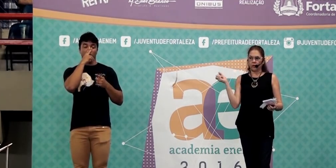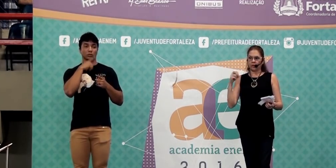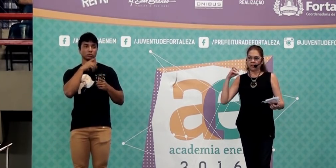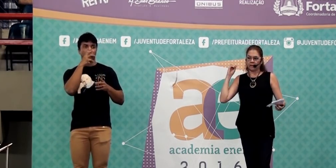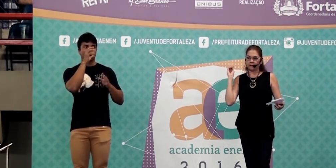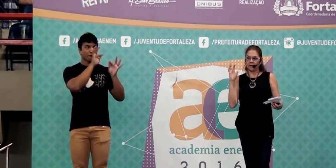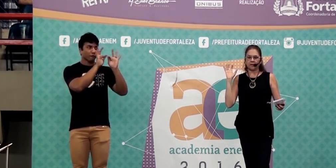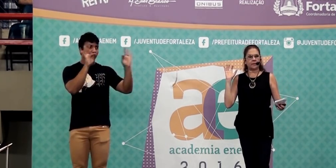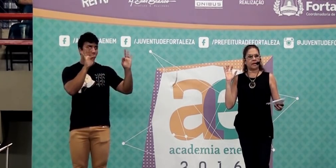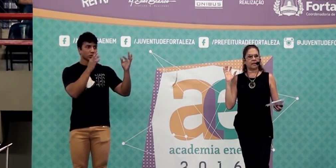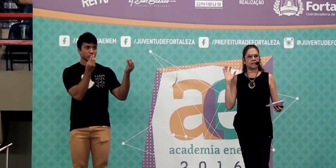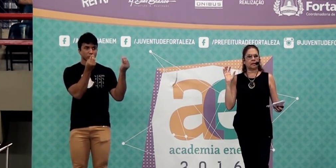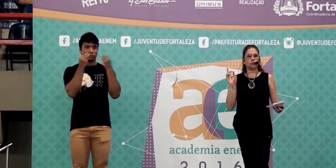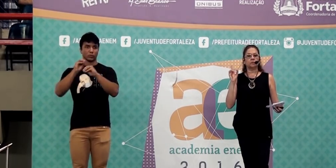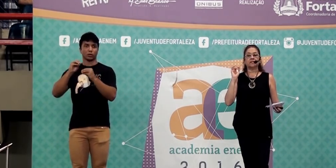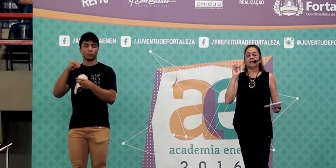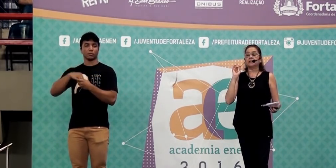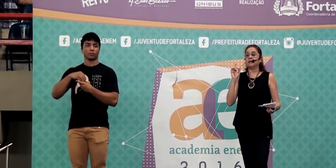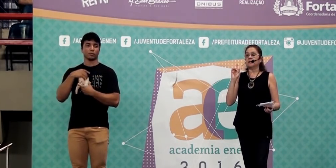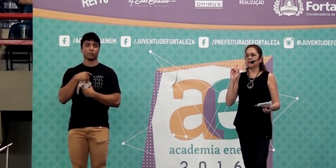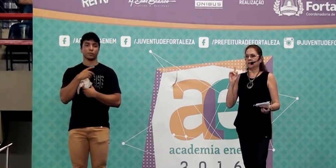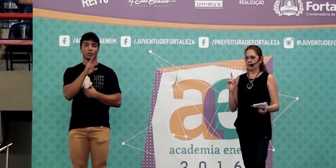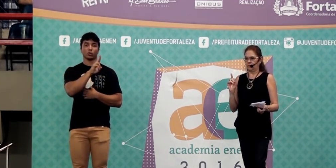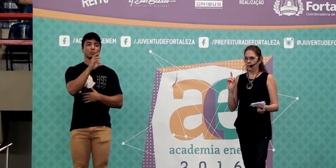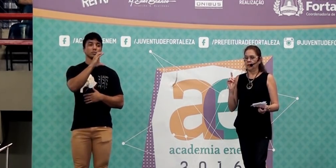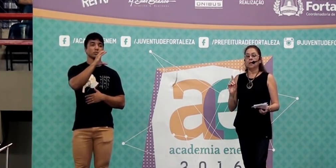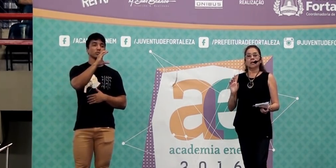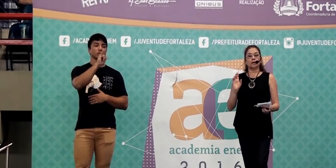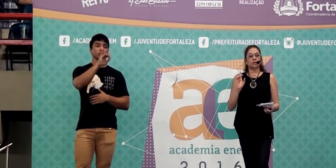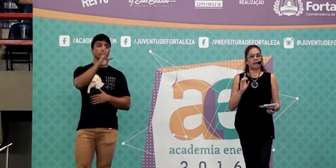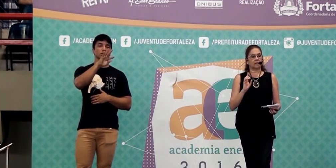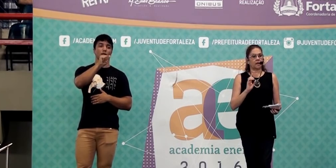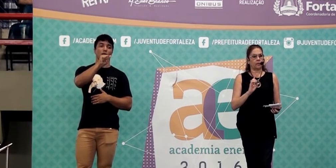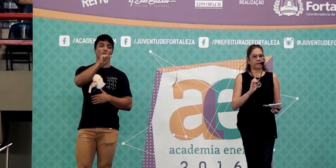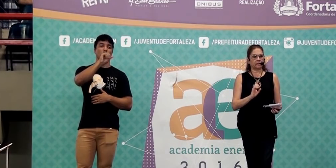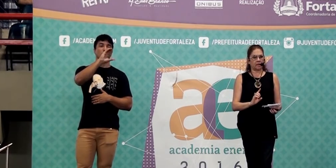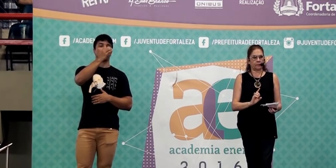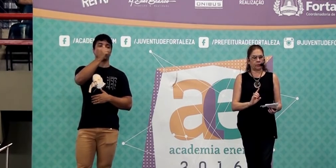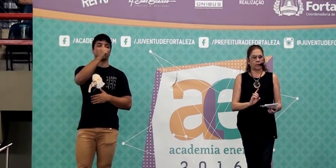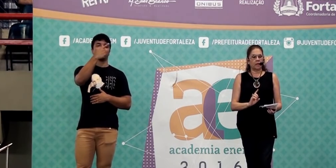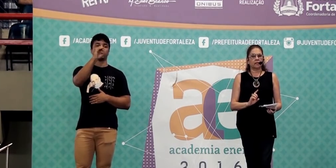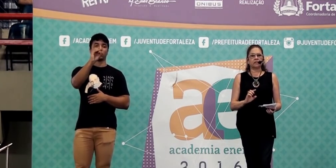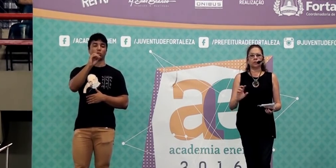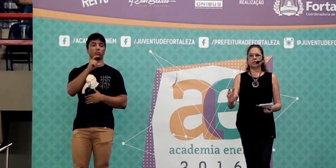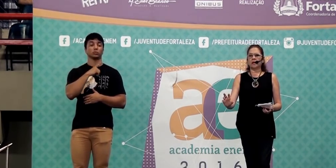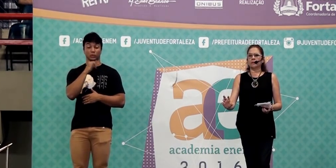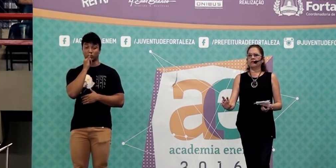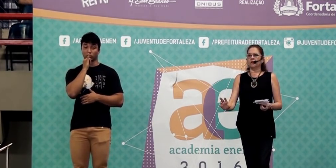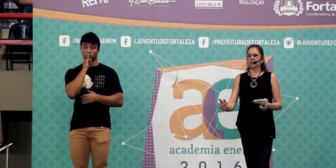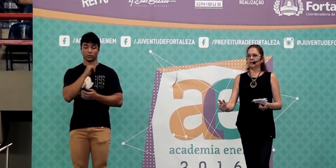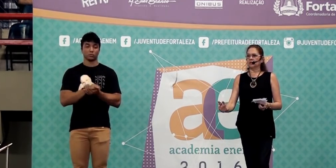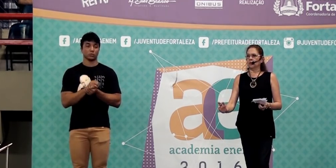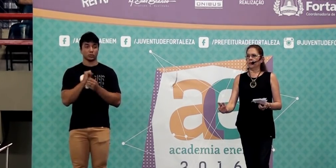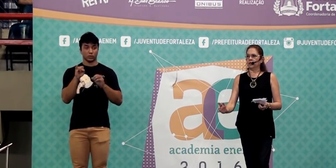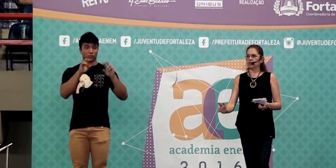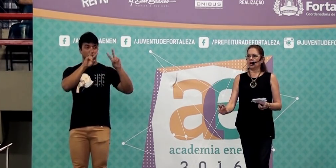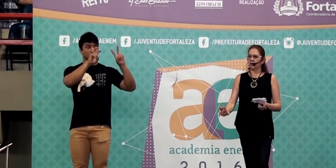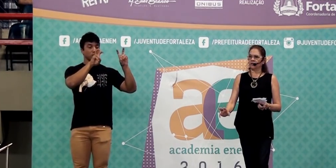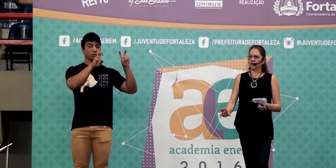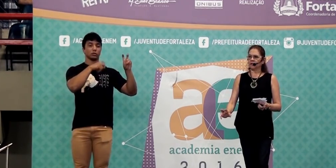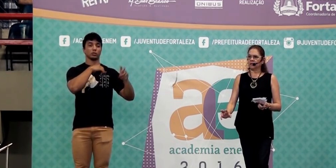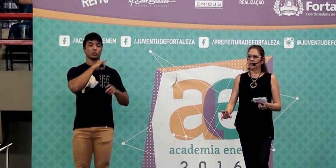diz, eu vou botar dentro da minha redação. O nome disso é citação. Que eu dei até um exemplo, se o tema fosse